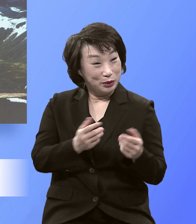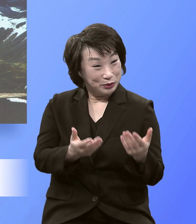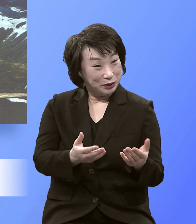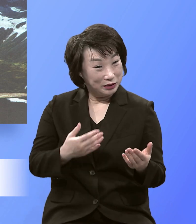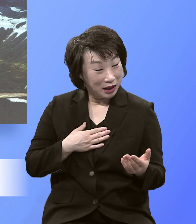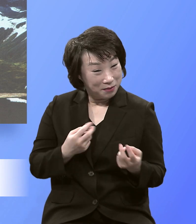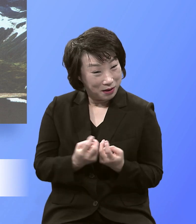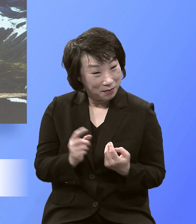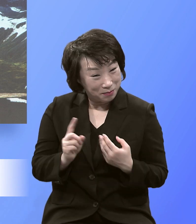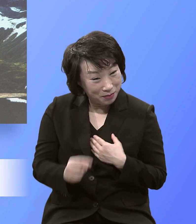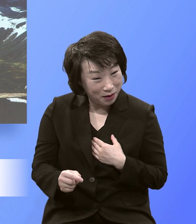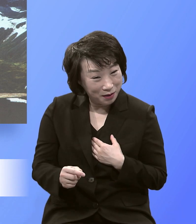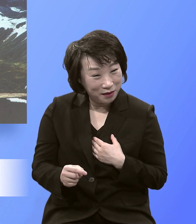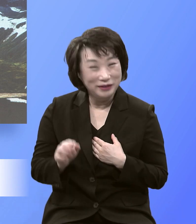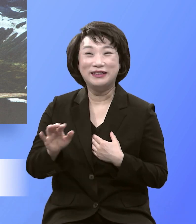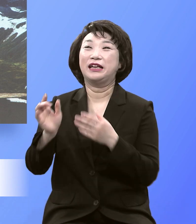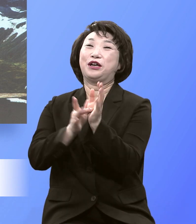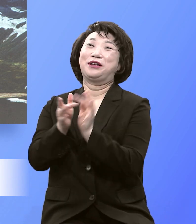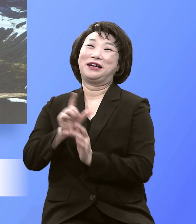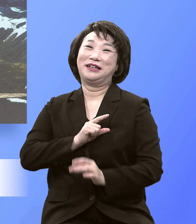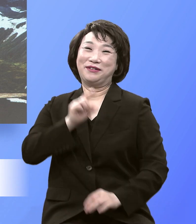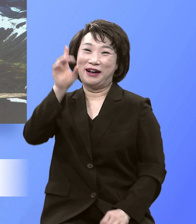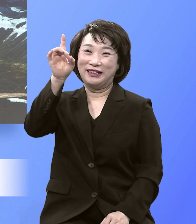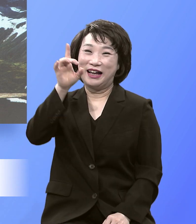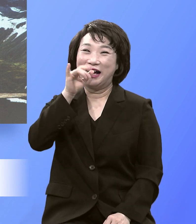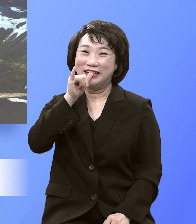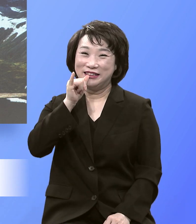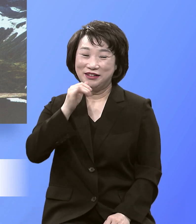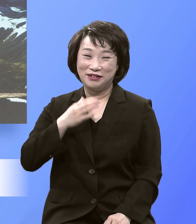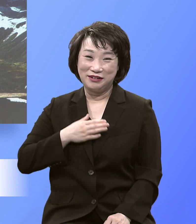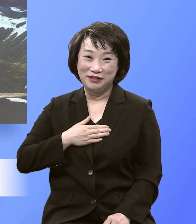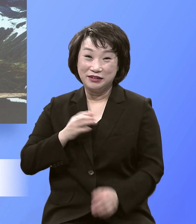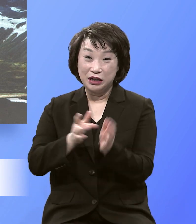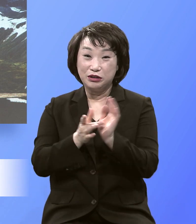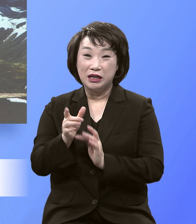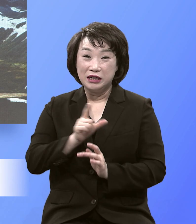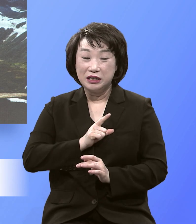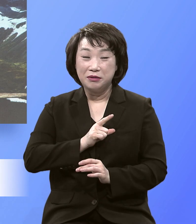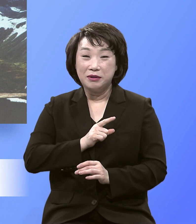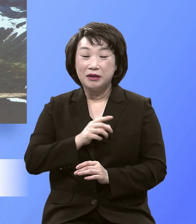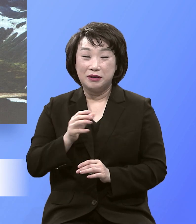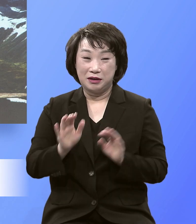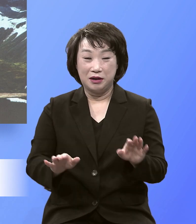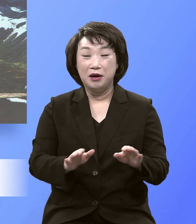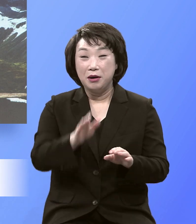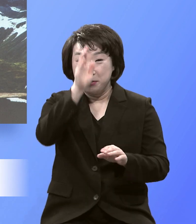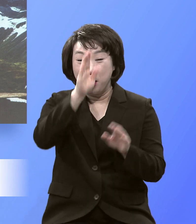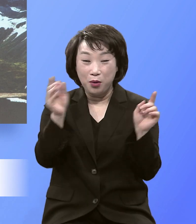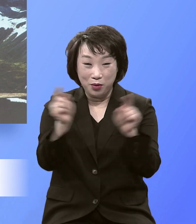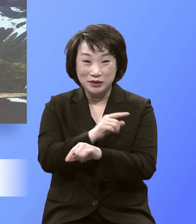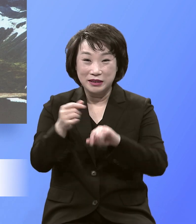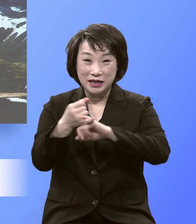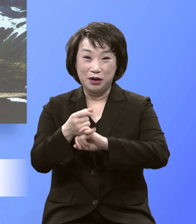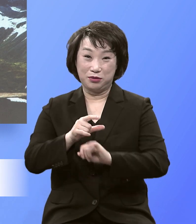근데 그의 이름 때문에. 그 이름은 병 고치는 약속의